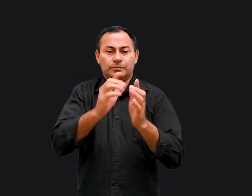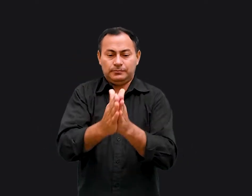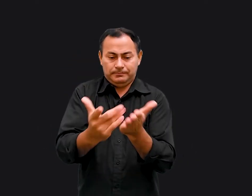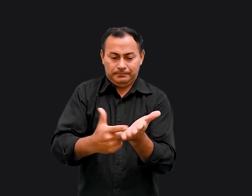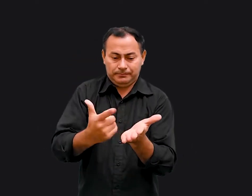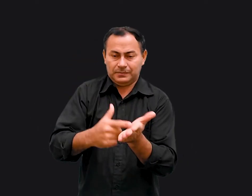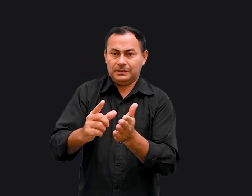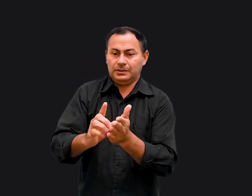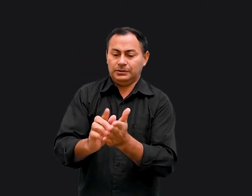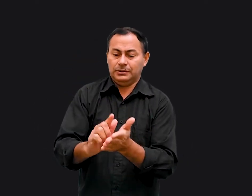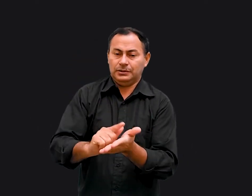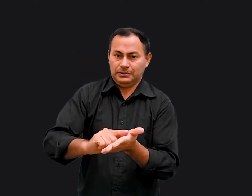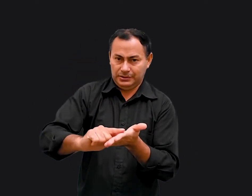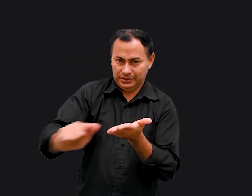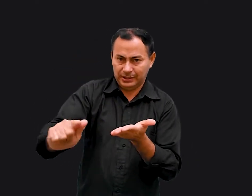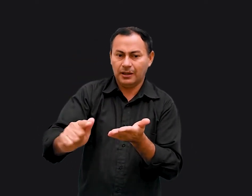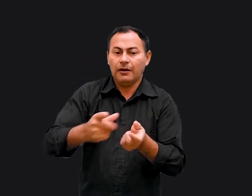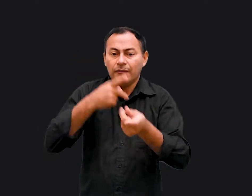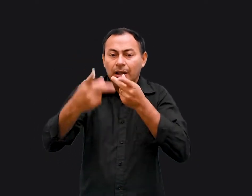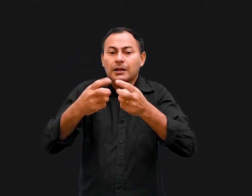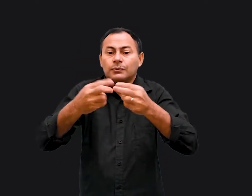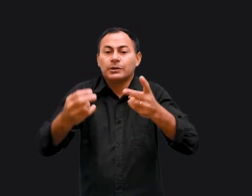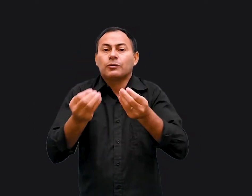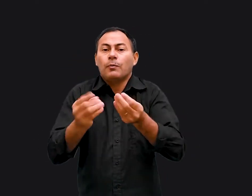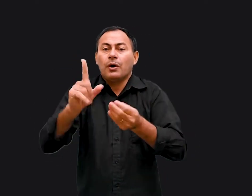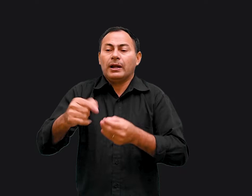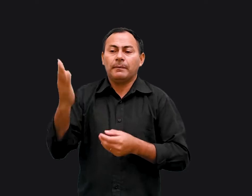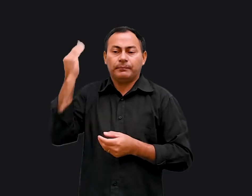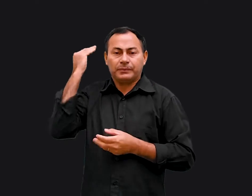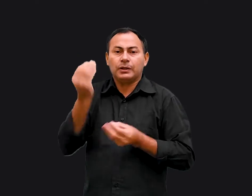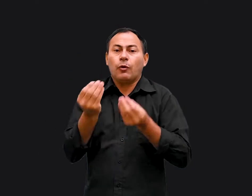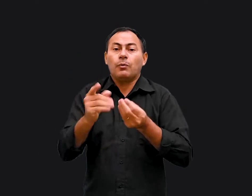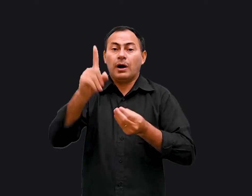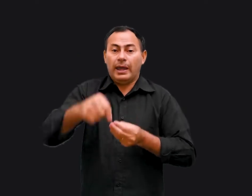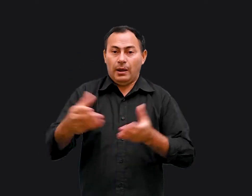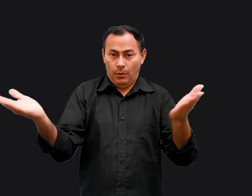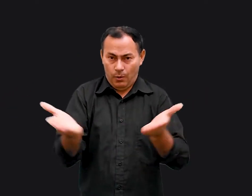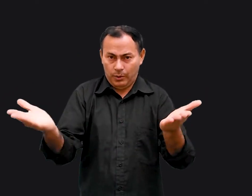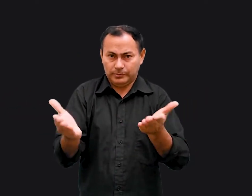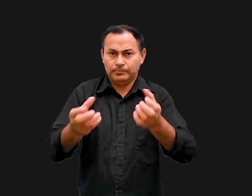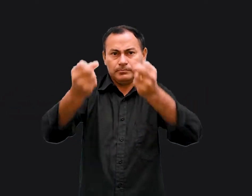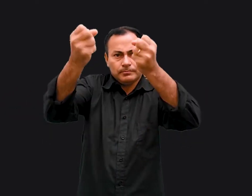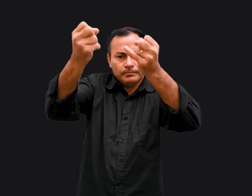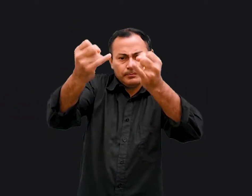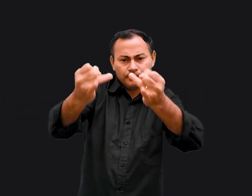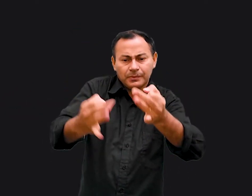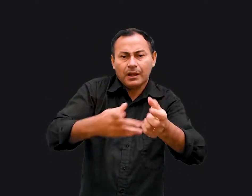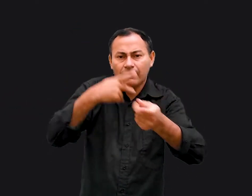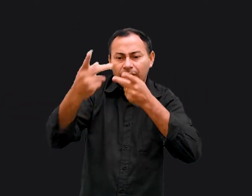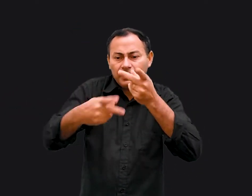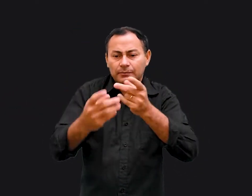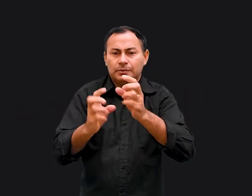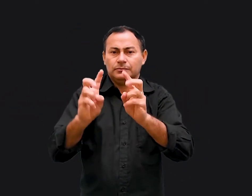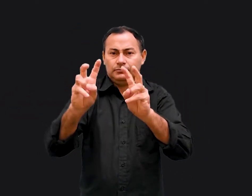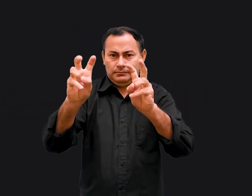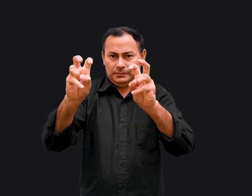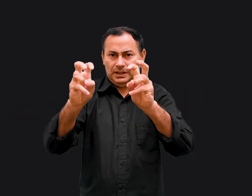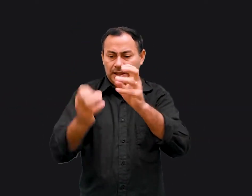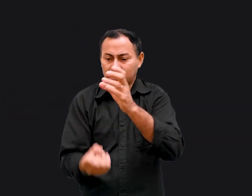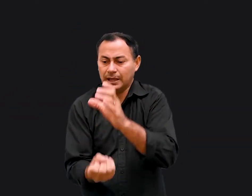as coisas eram, para podermos entender como as coisas são. Quando abordamos o assunto da criação da humanidade, estamos falando